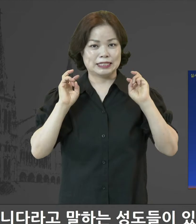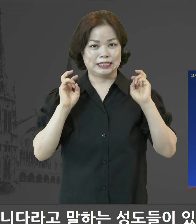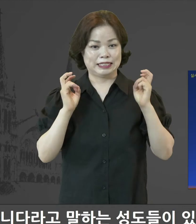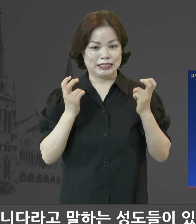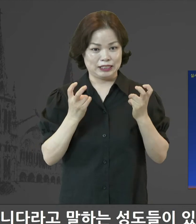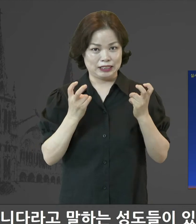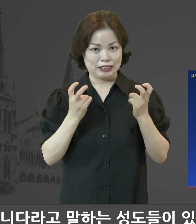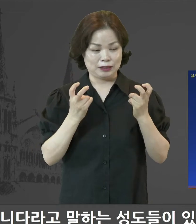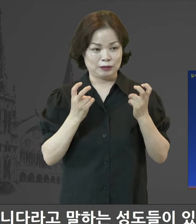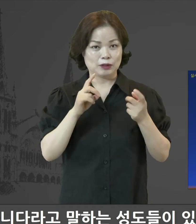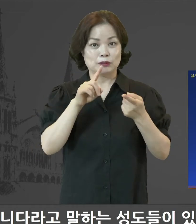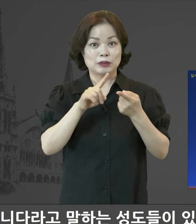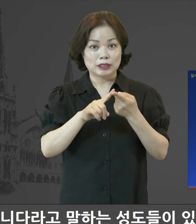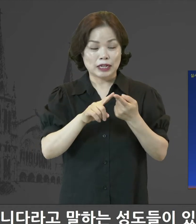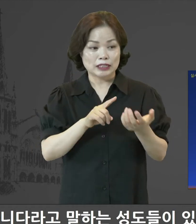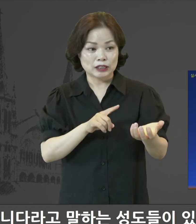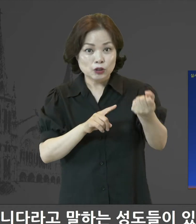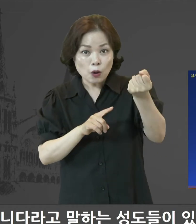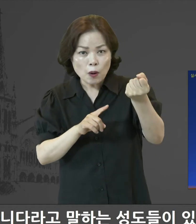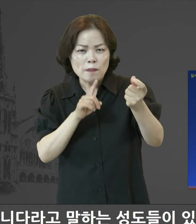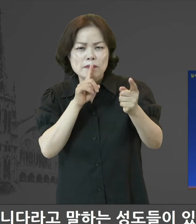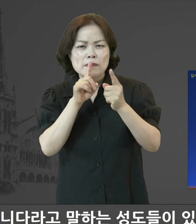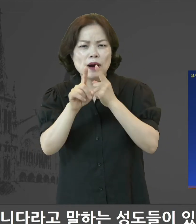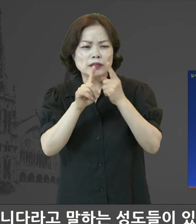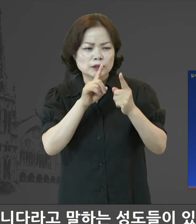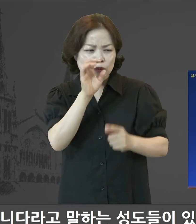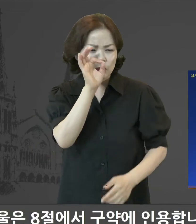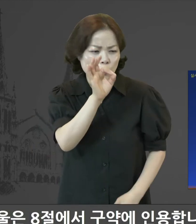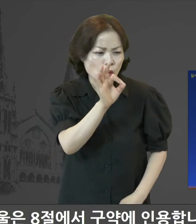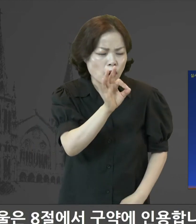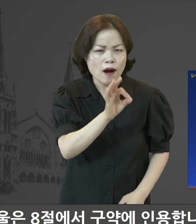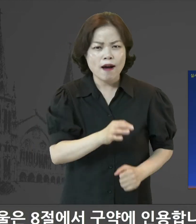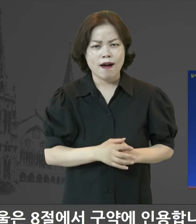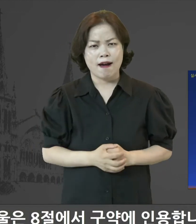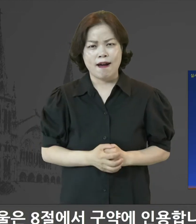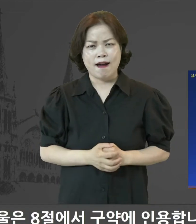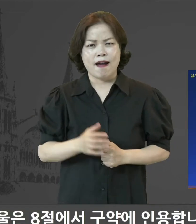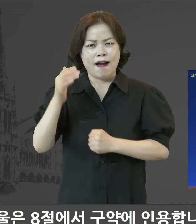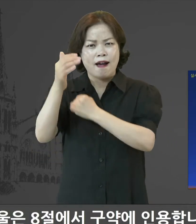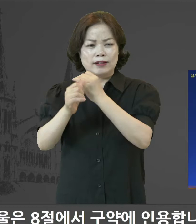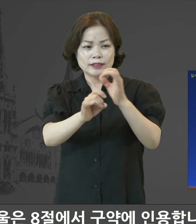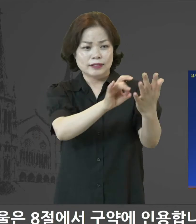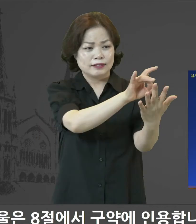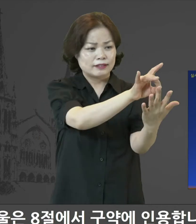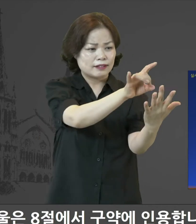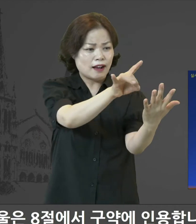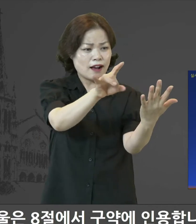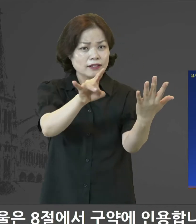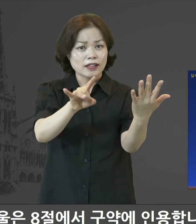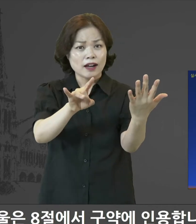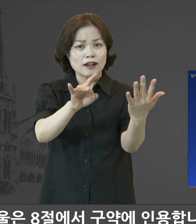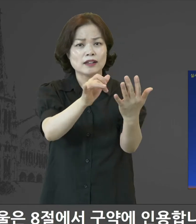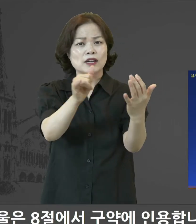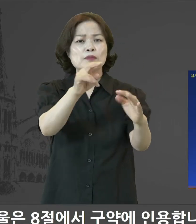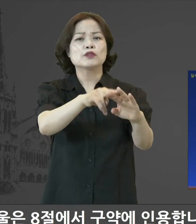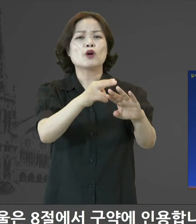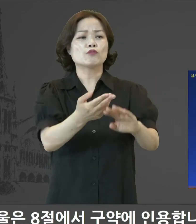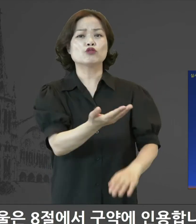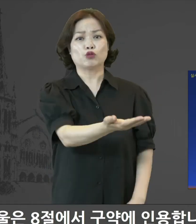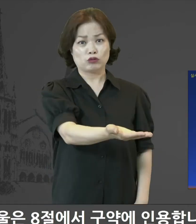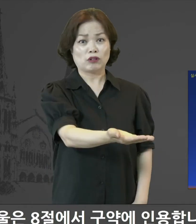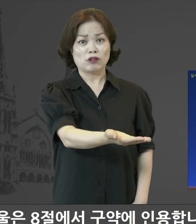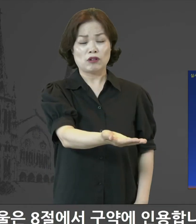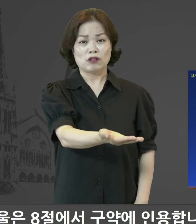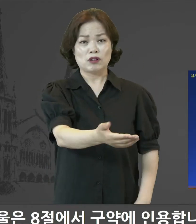말씀을 다 갖다 대면서 말씀에 보니까 하나님이 각 사람에게 다 선물을 주셨다. 그